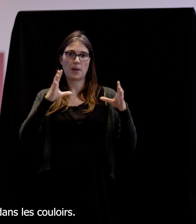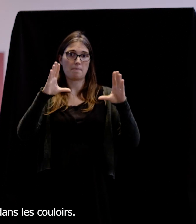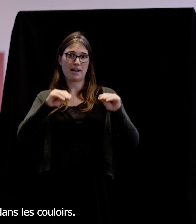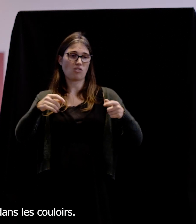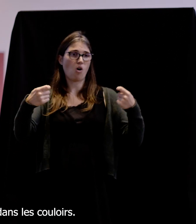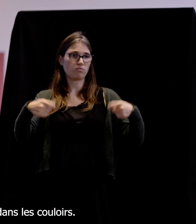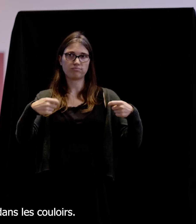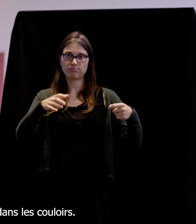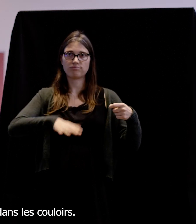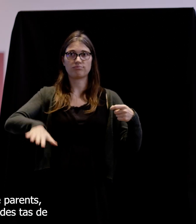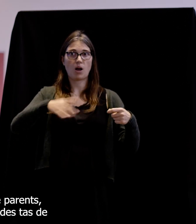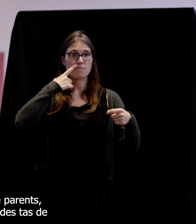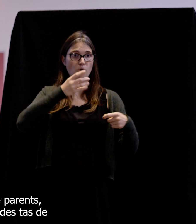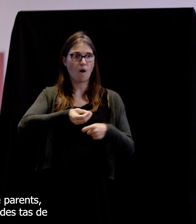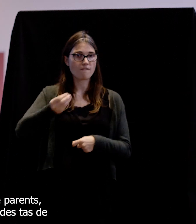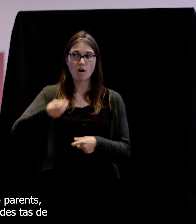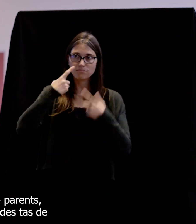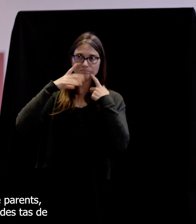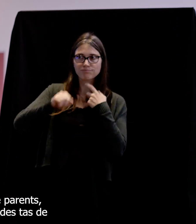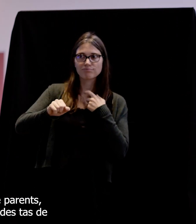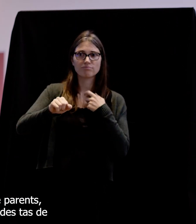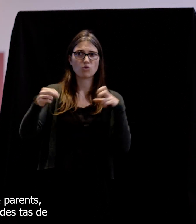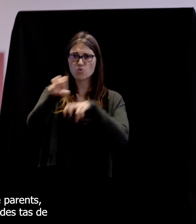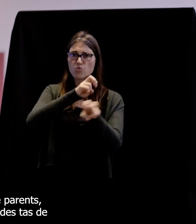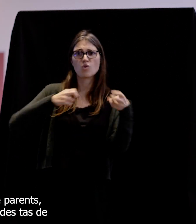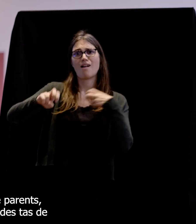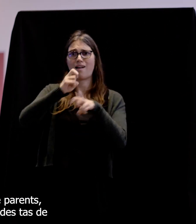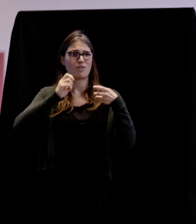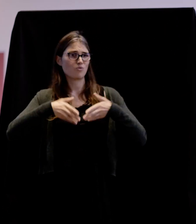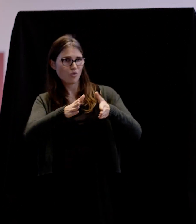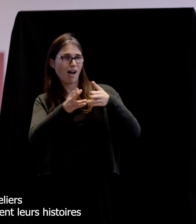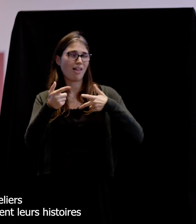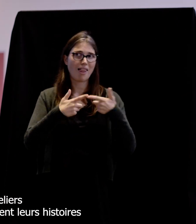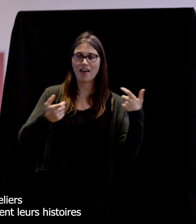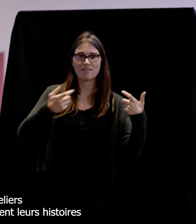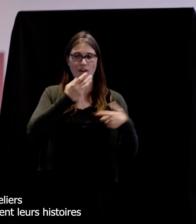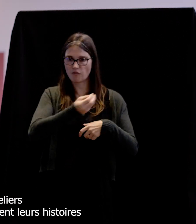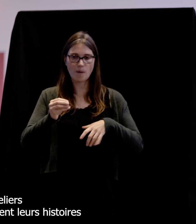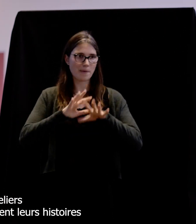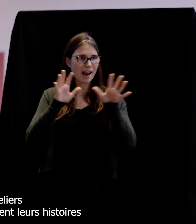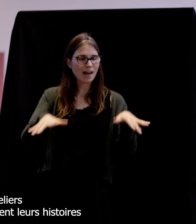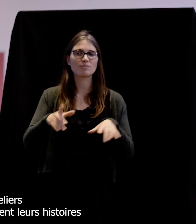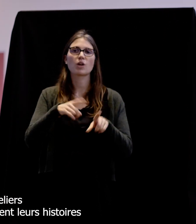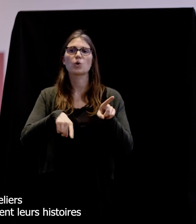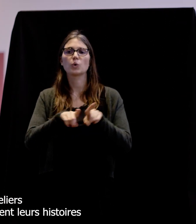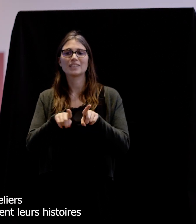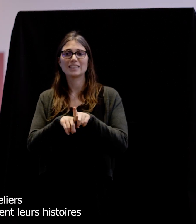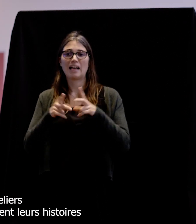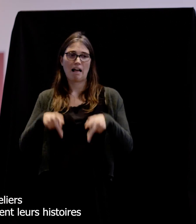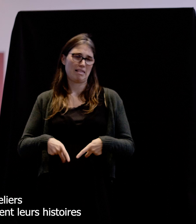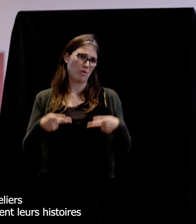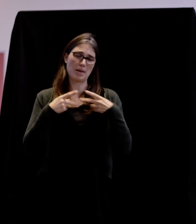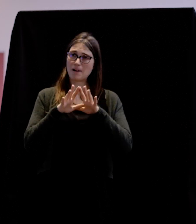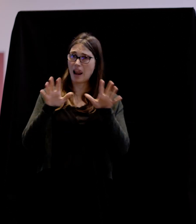courent partout dans les couloirs. Aux récits de parents, il y a des tas de petits ateliers où les parents racontent